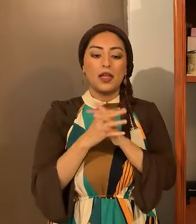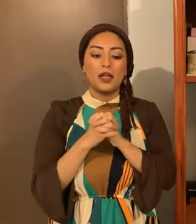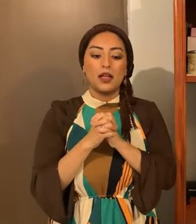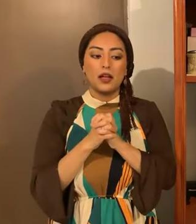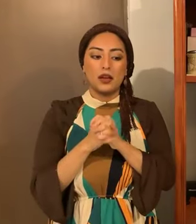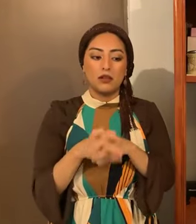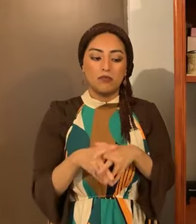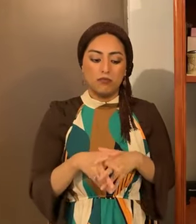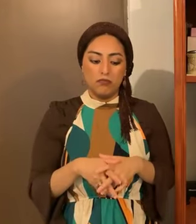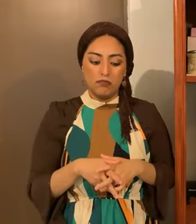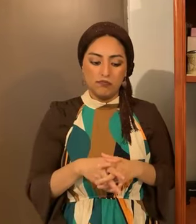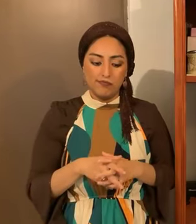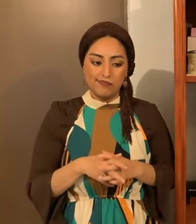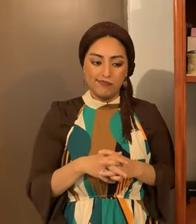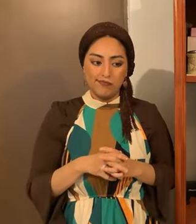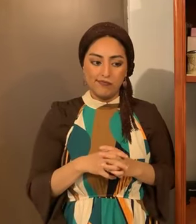gustaría,